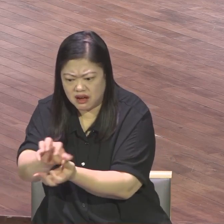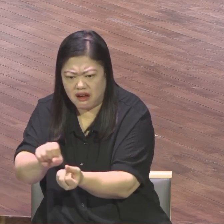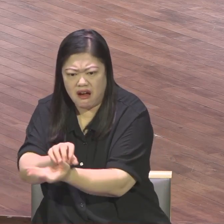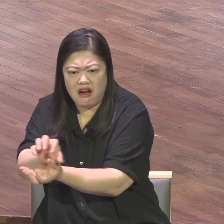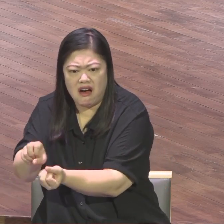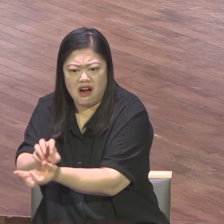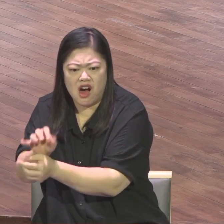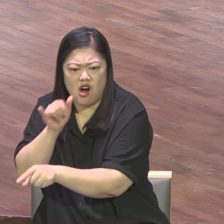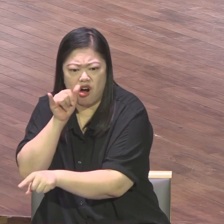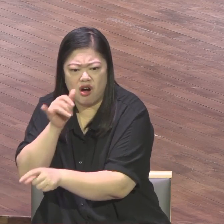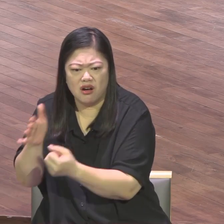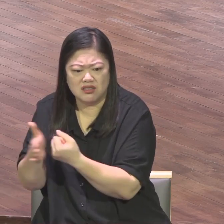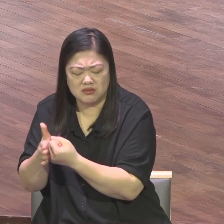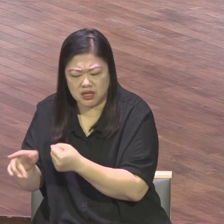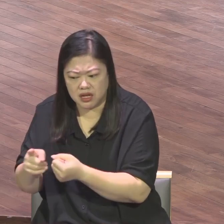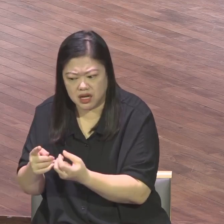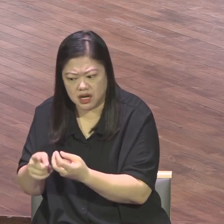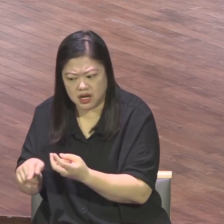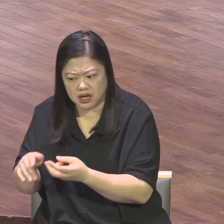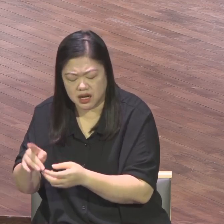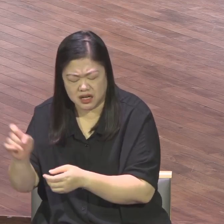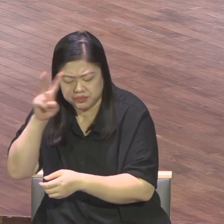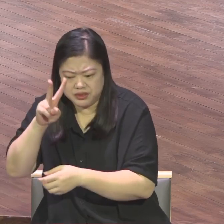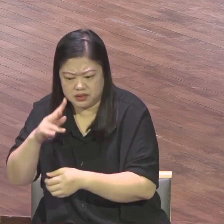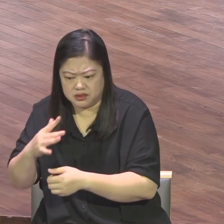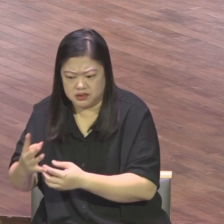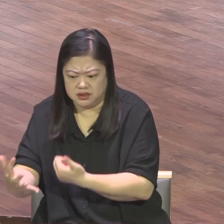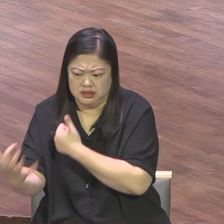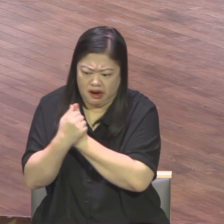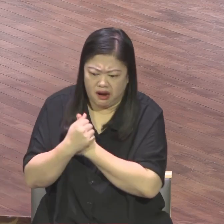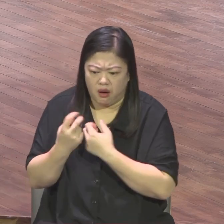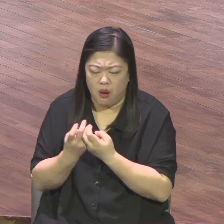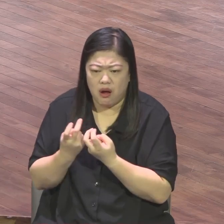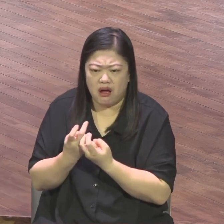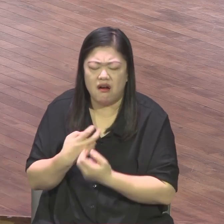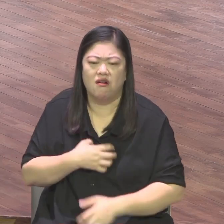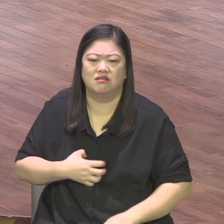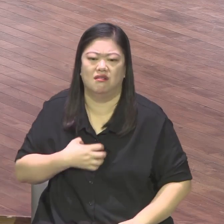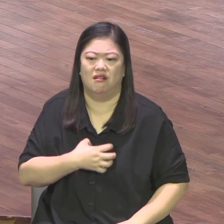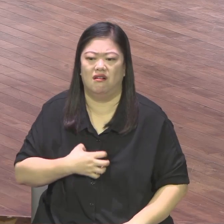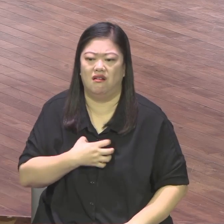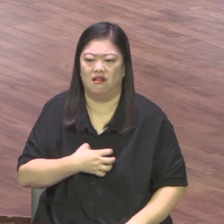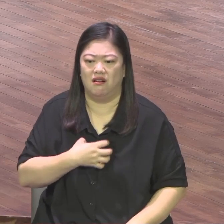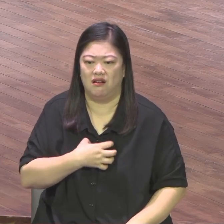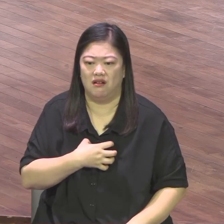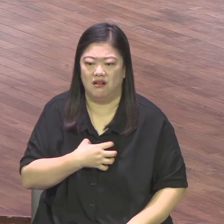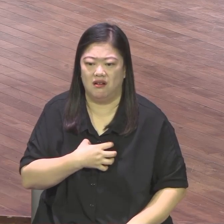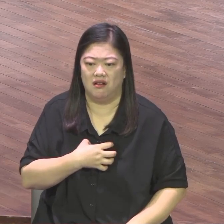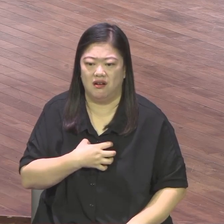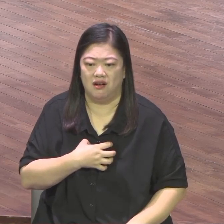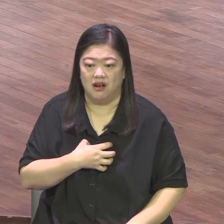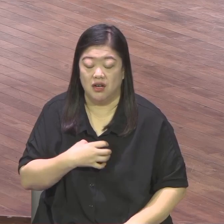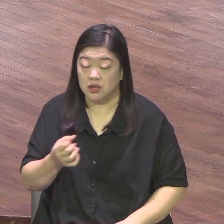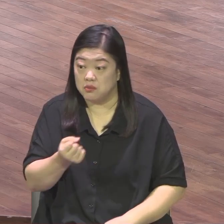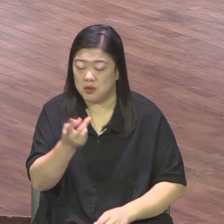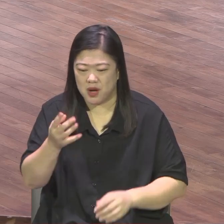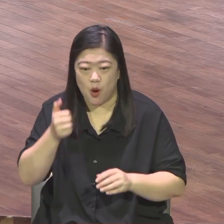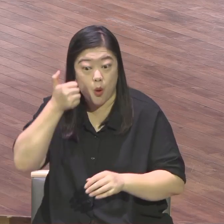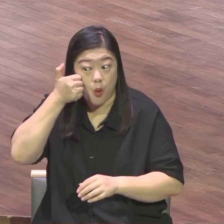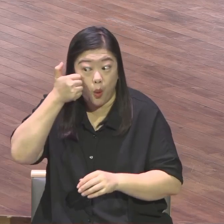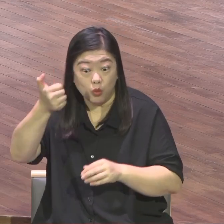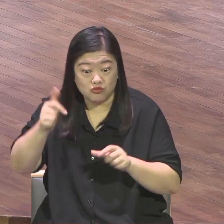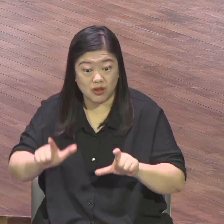유대인들 모여들잖아요. 디아스포라들이니까 모여들어와서 소아시아에서 온 헬라 유대인들이 바울을 알아본 거예요. 저